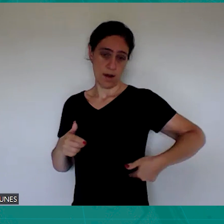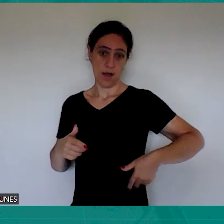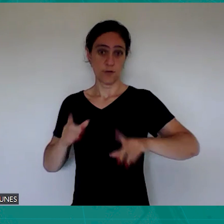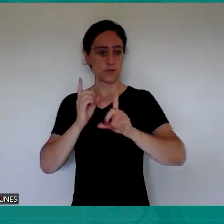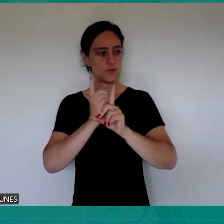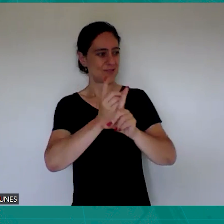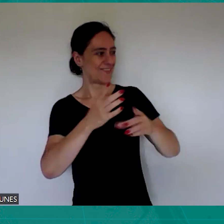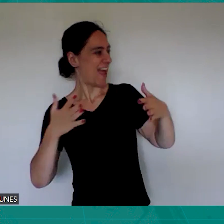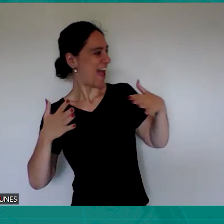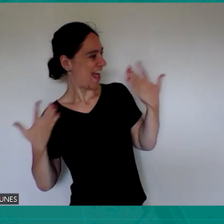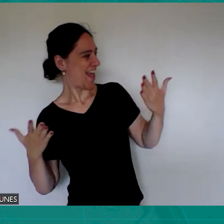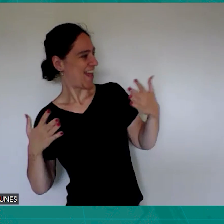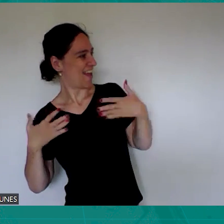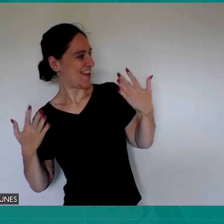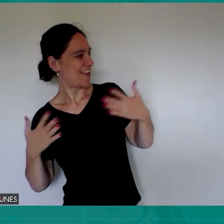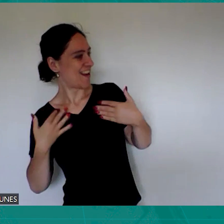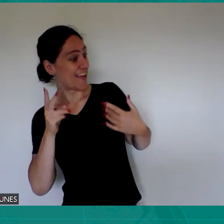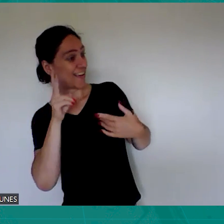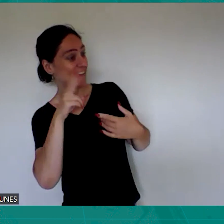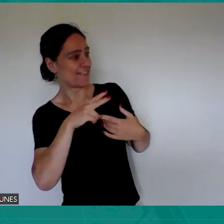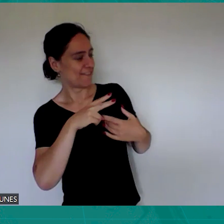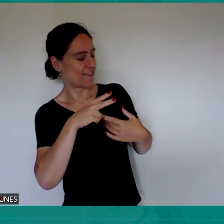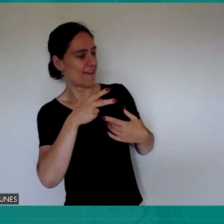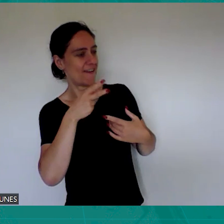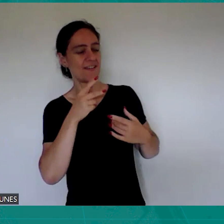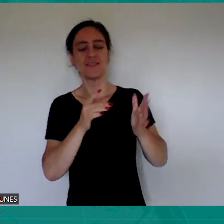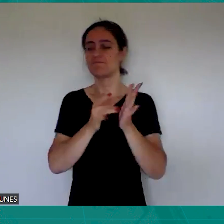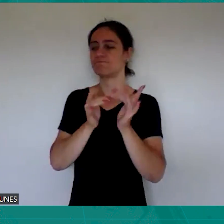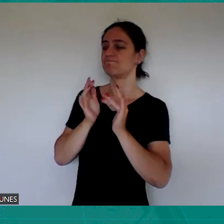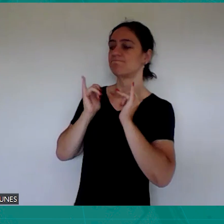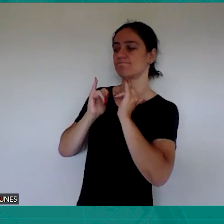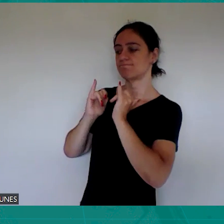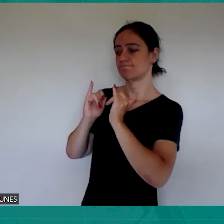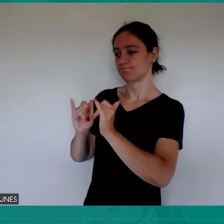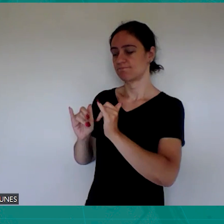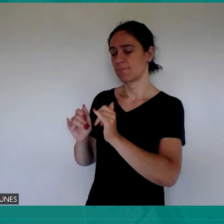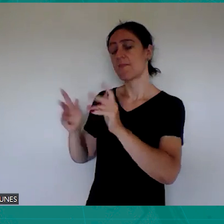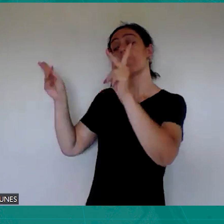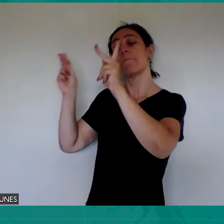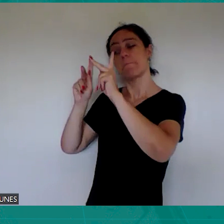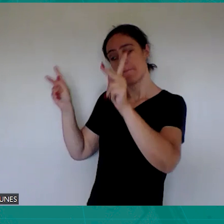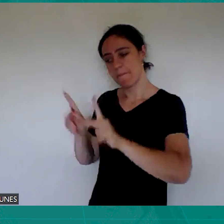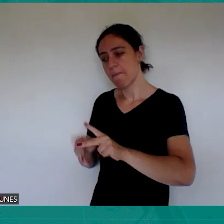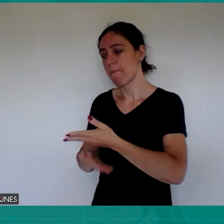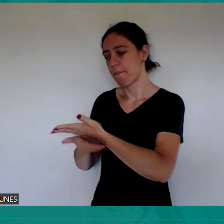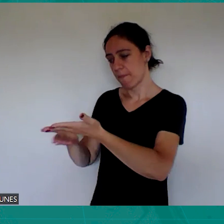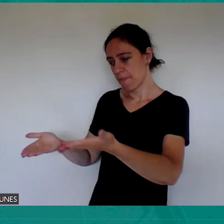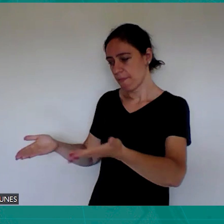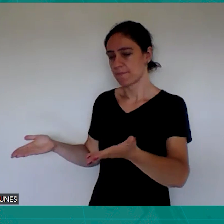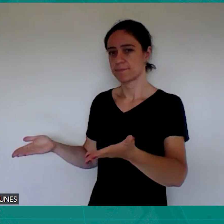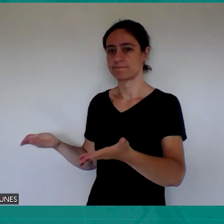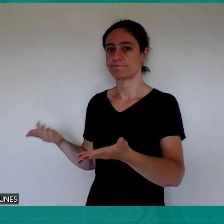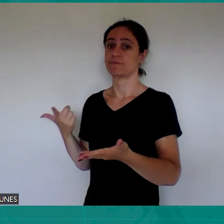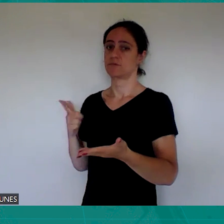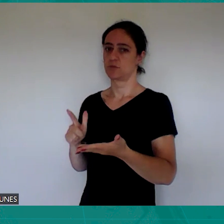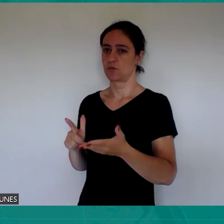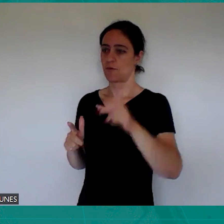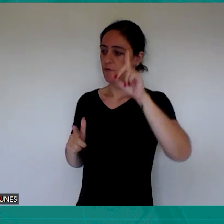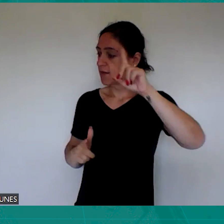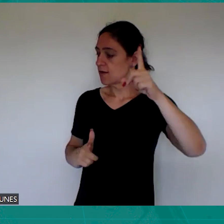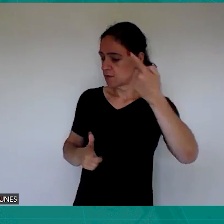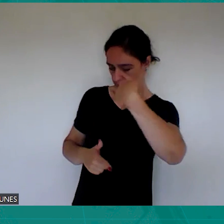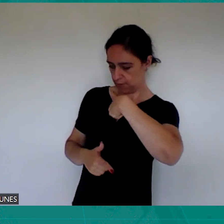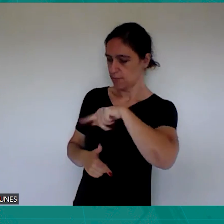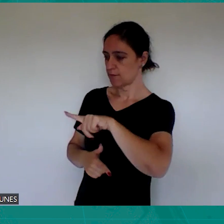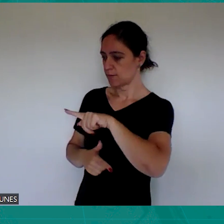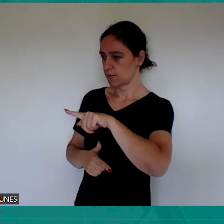ao verem o Senhor. Disse-lhes, pois, Jesus outra vez: paz seja convosco. Assim como o Pai me enviou, eu